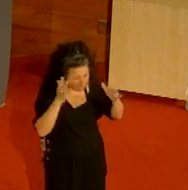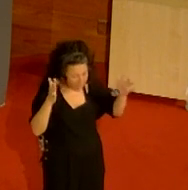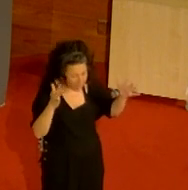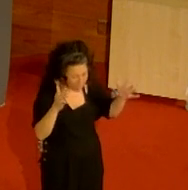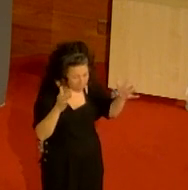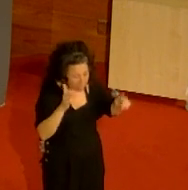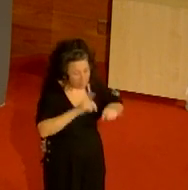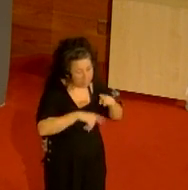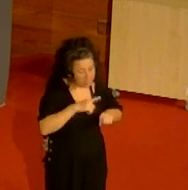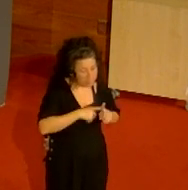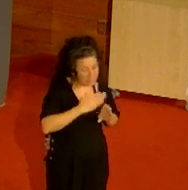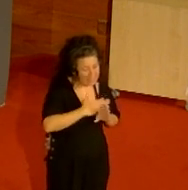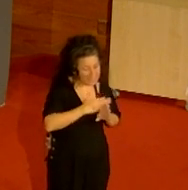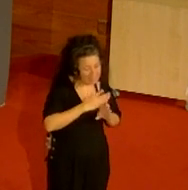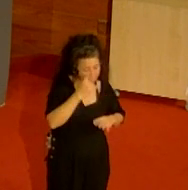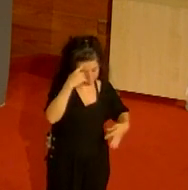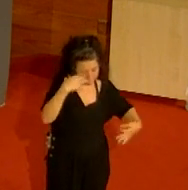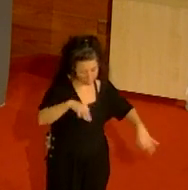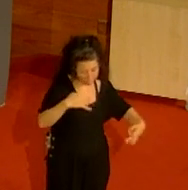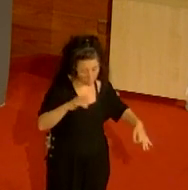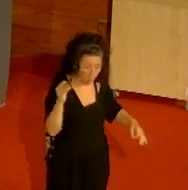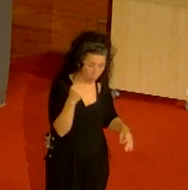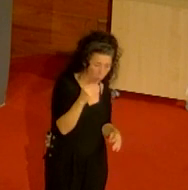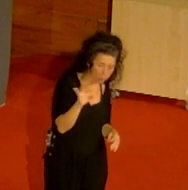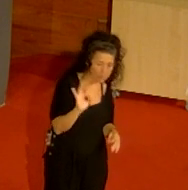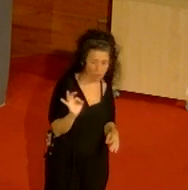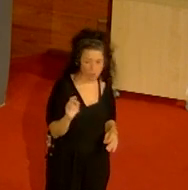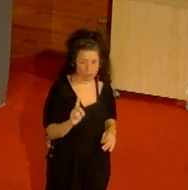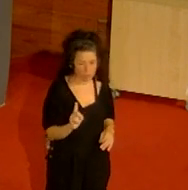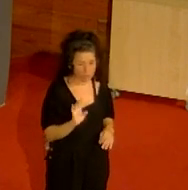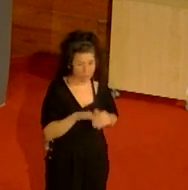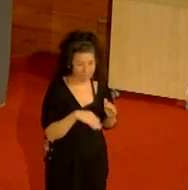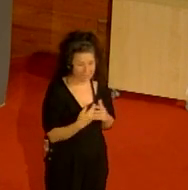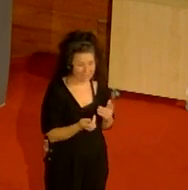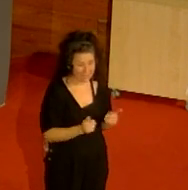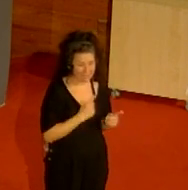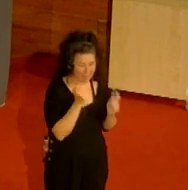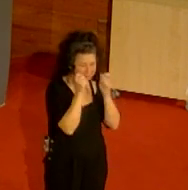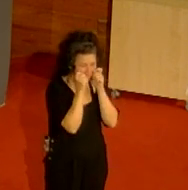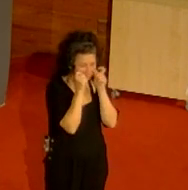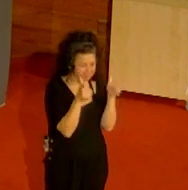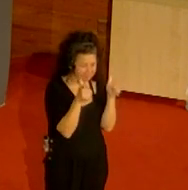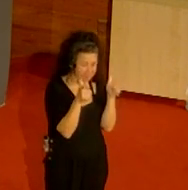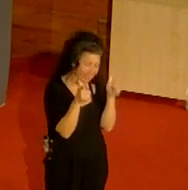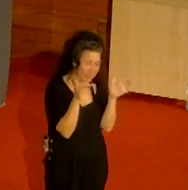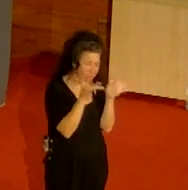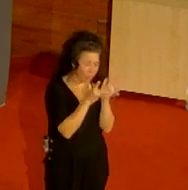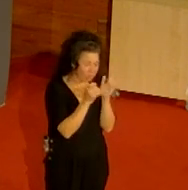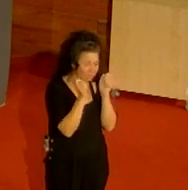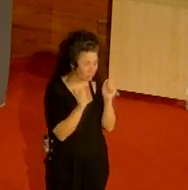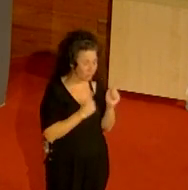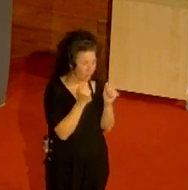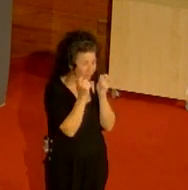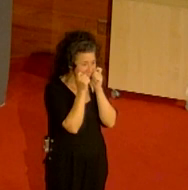Digamos, o si es más joven, o bueno, hasta que un día lo descubre. Esto pasa, claro,